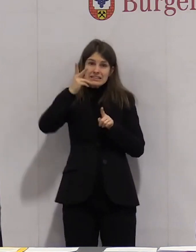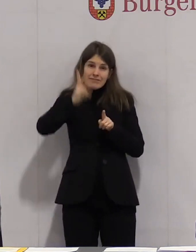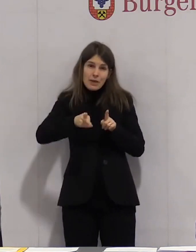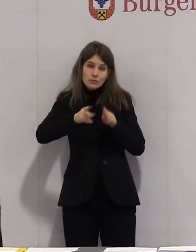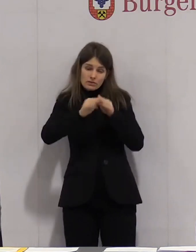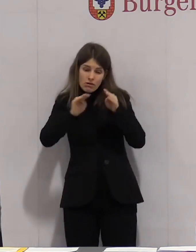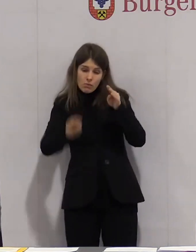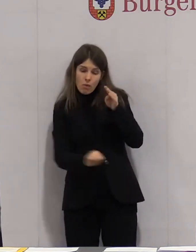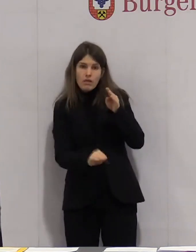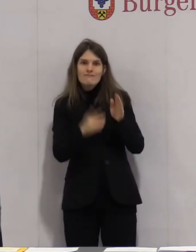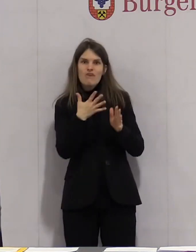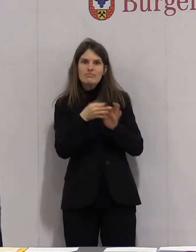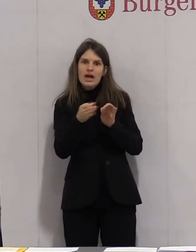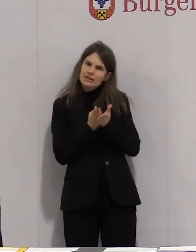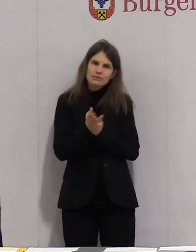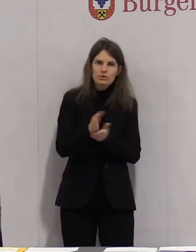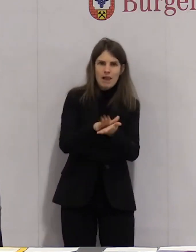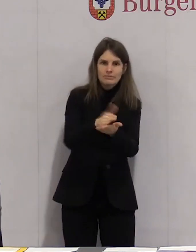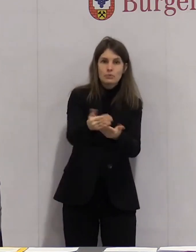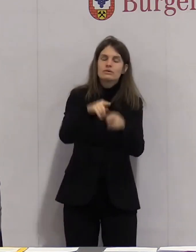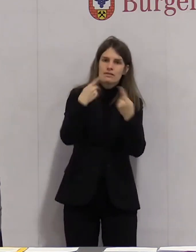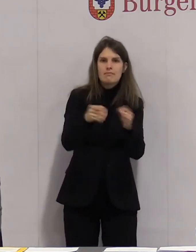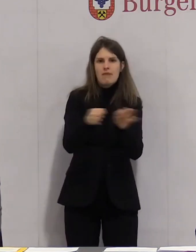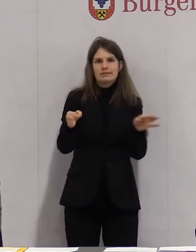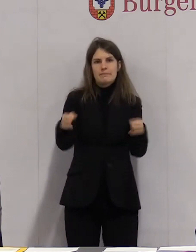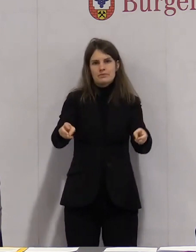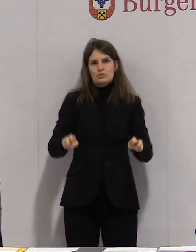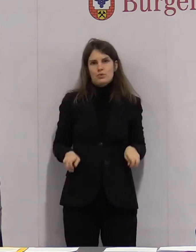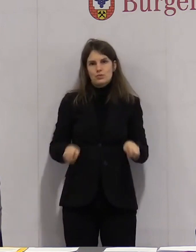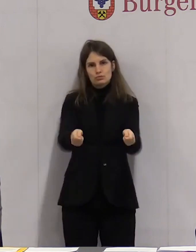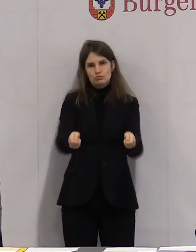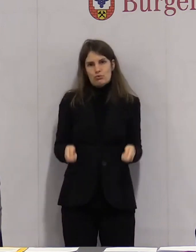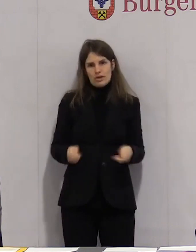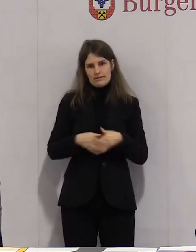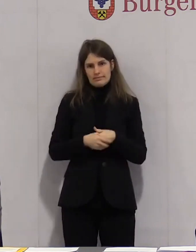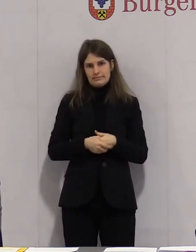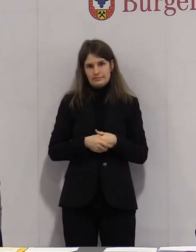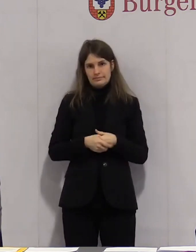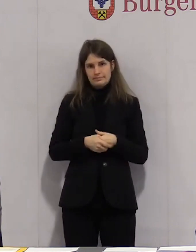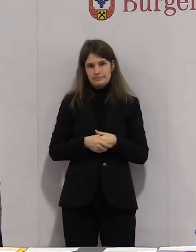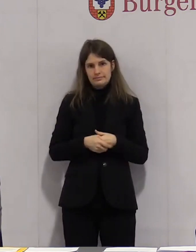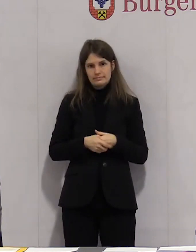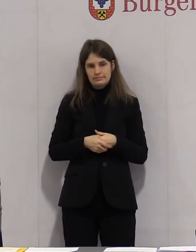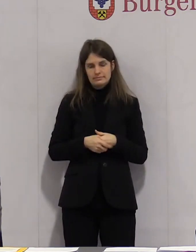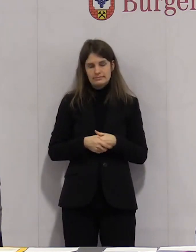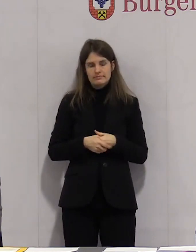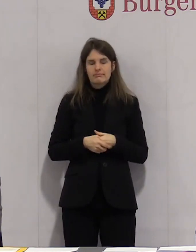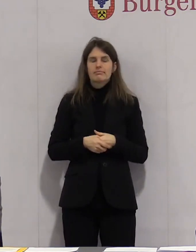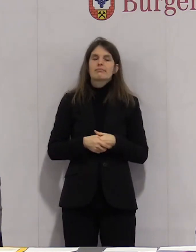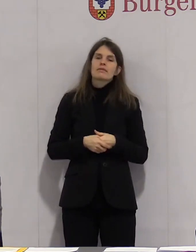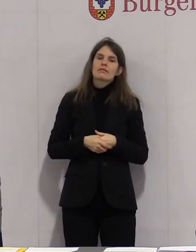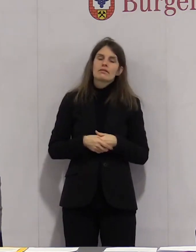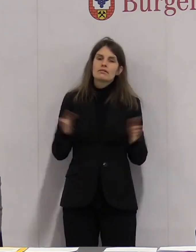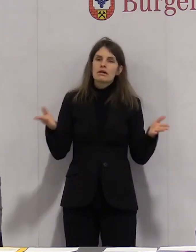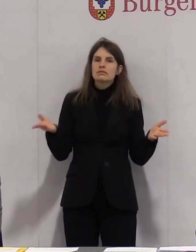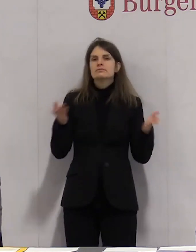diese maßnahmen auch wieder aufschliessen neben dem thema ausgangs beschränkungen das ja auch